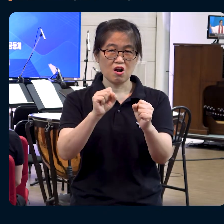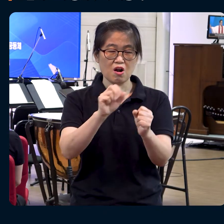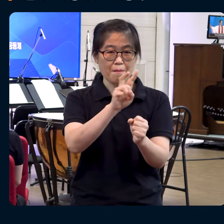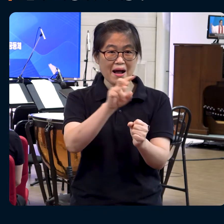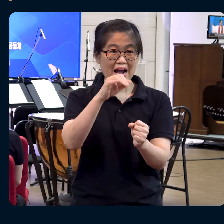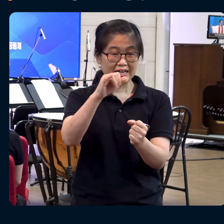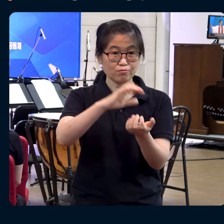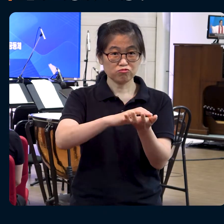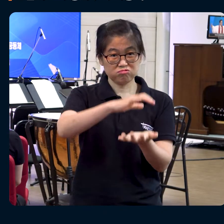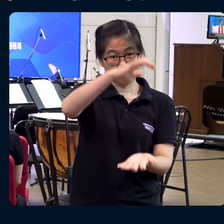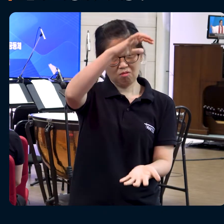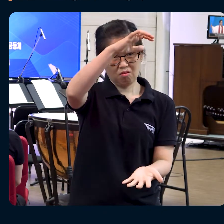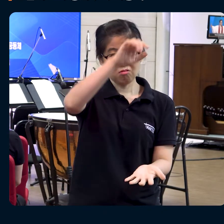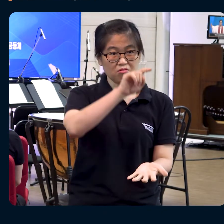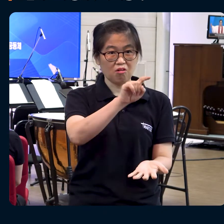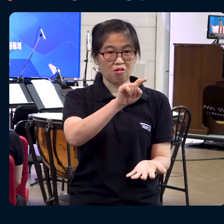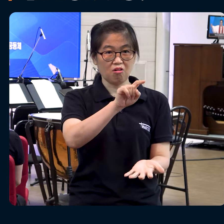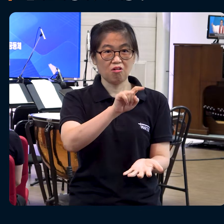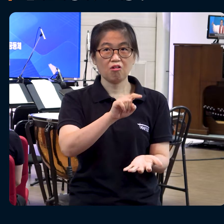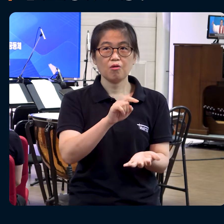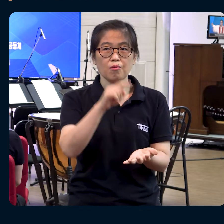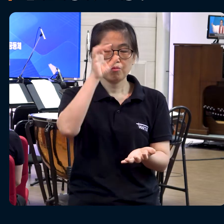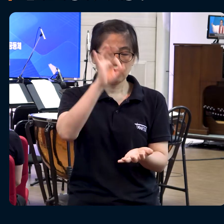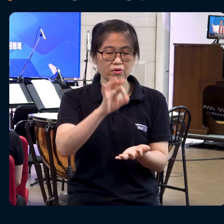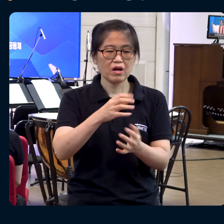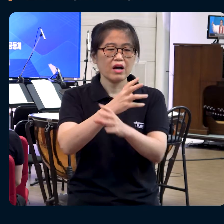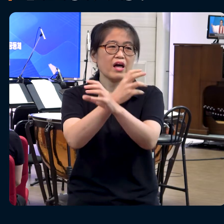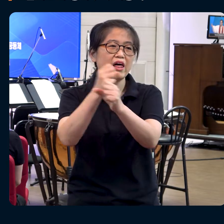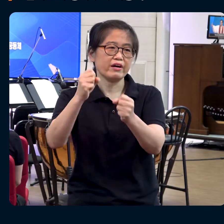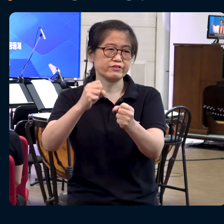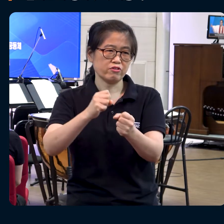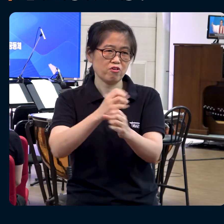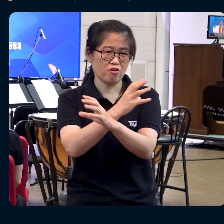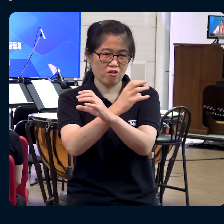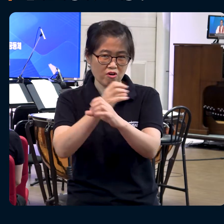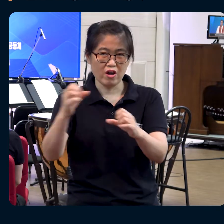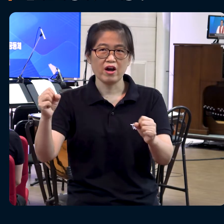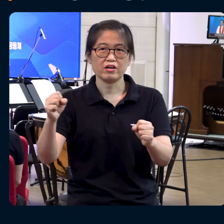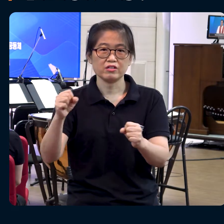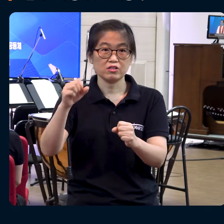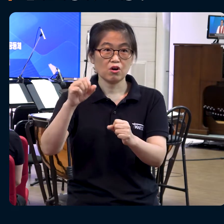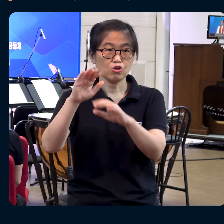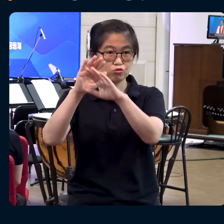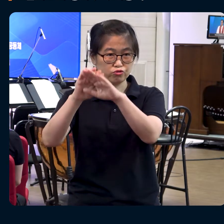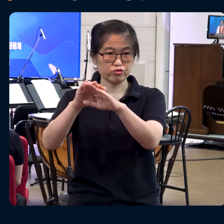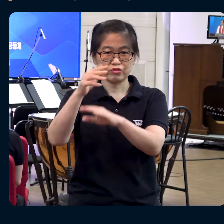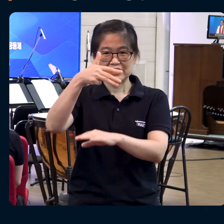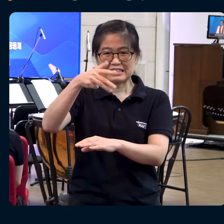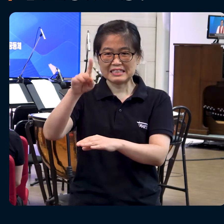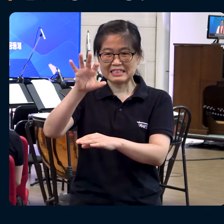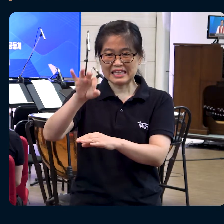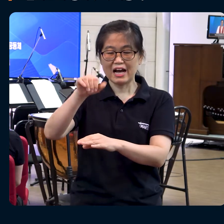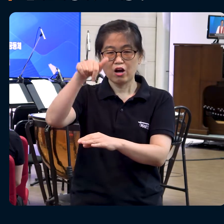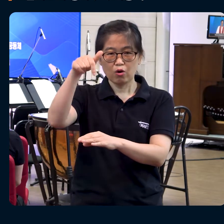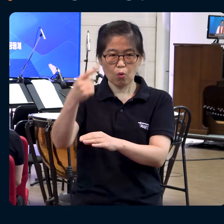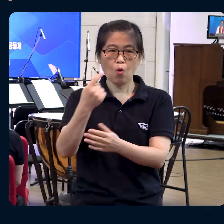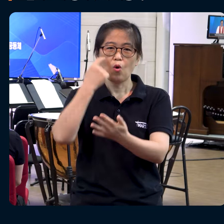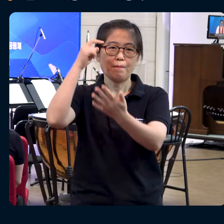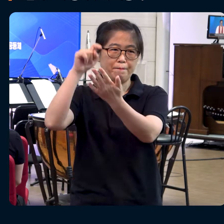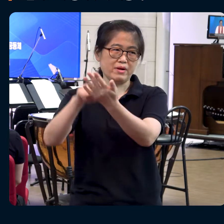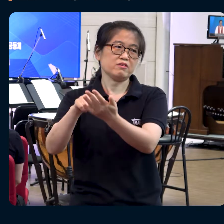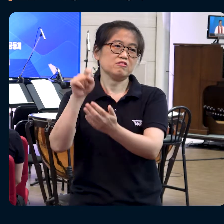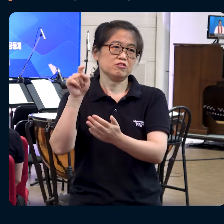바로 그 마리 문서가 나온 그 왕궁 도서관은 바로 계약서를 두는 그런 창고였더라 말이죠.